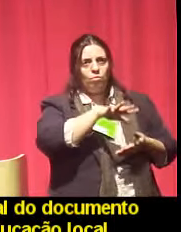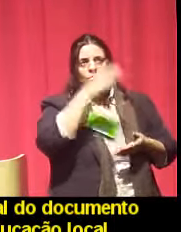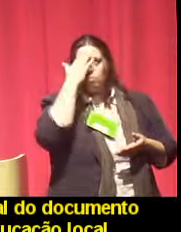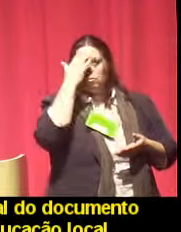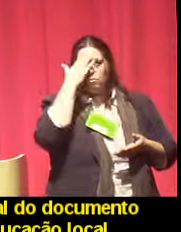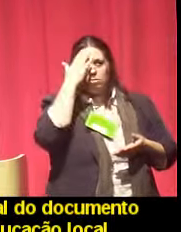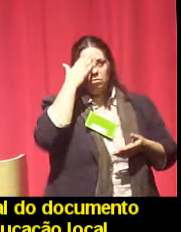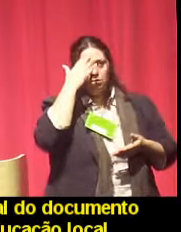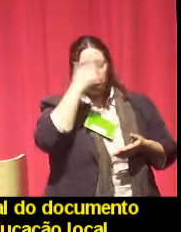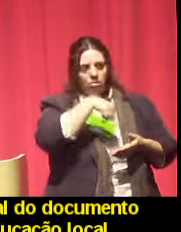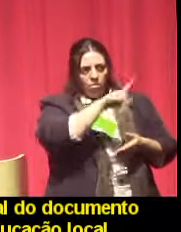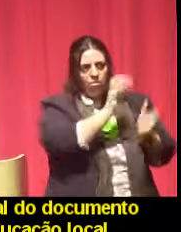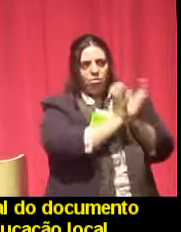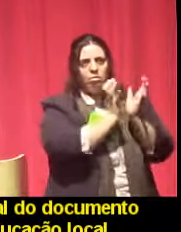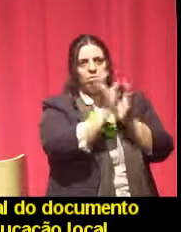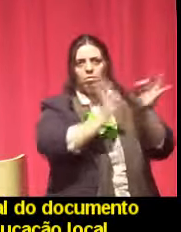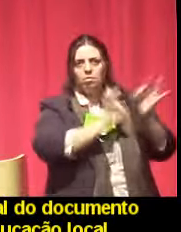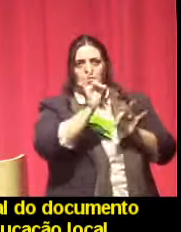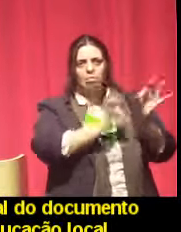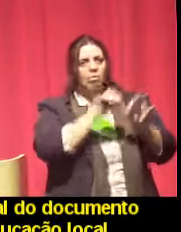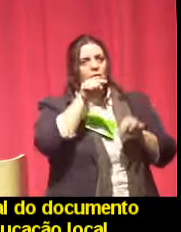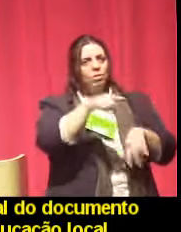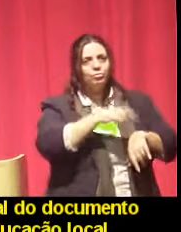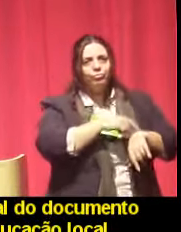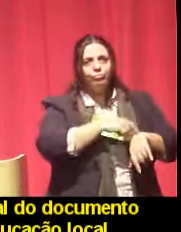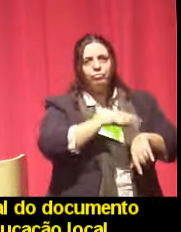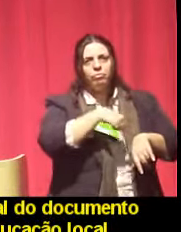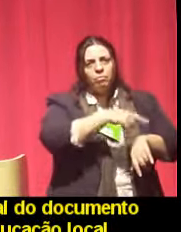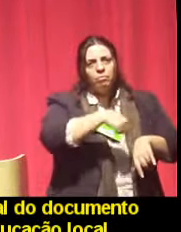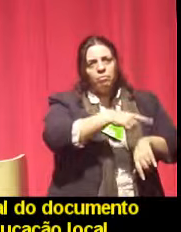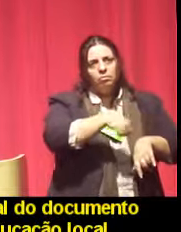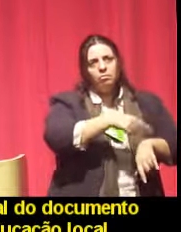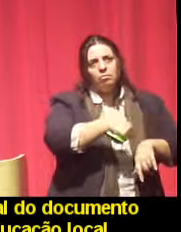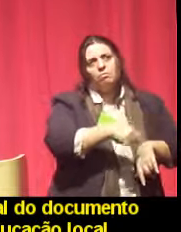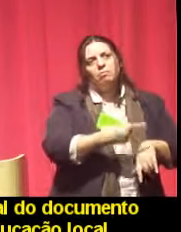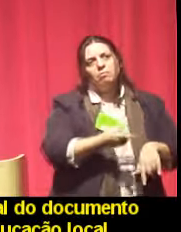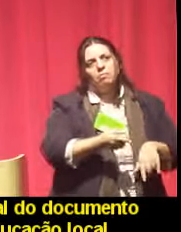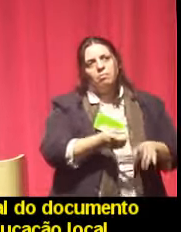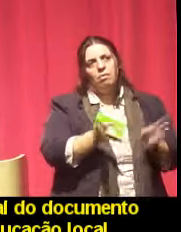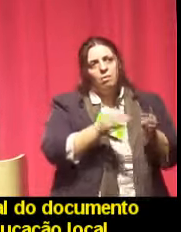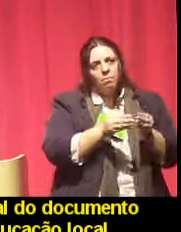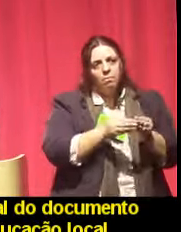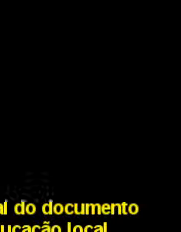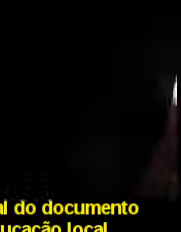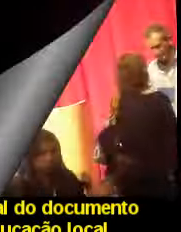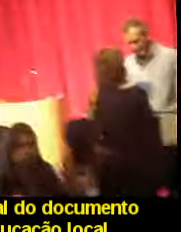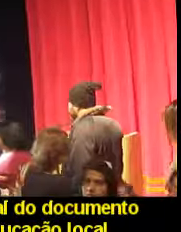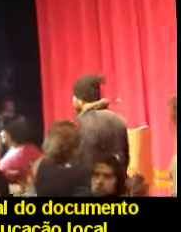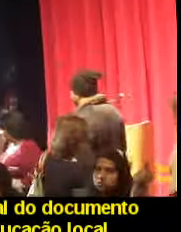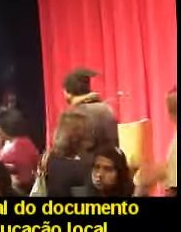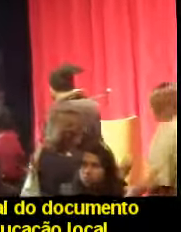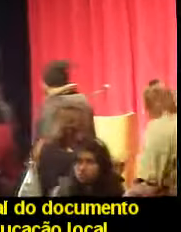da comissão organizadora, isso tomaria um tempo muito grande e limitaria a discussão.